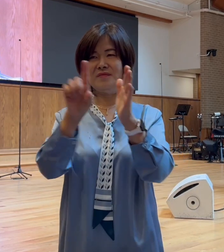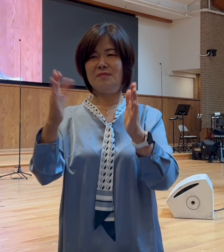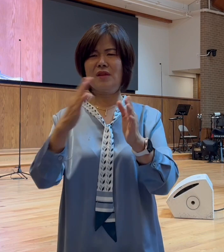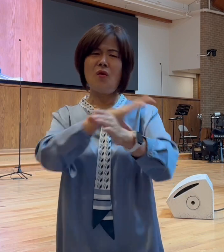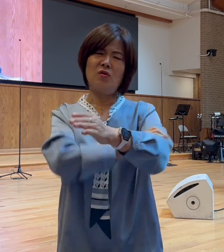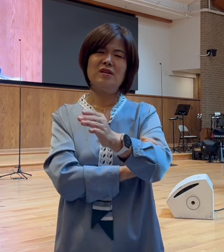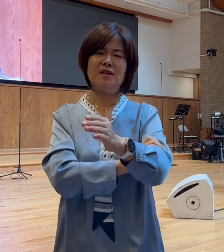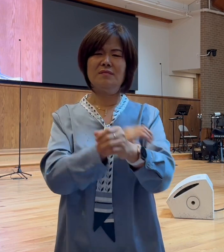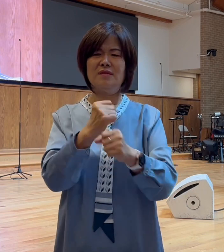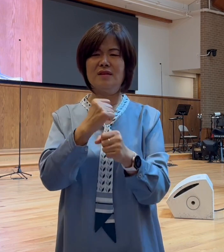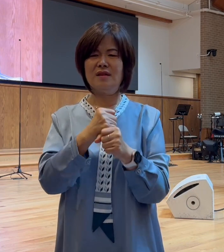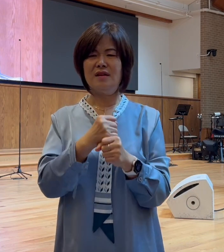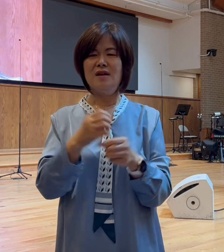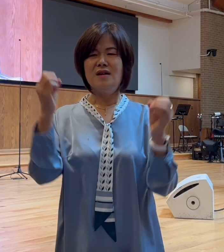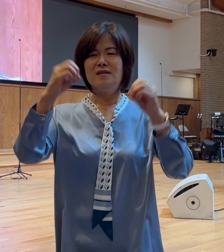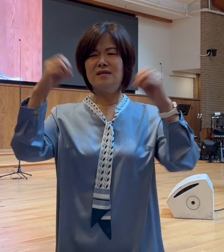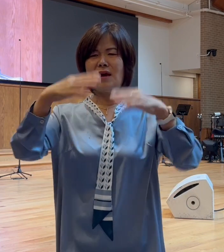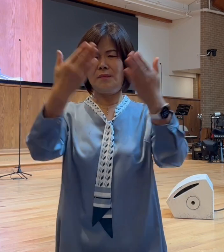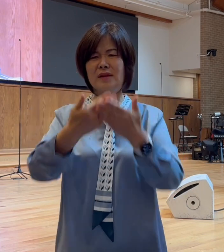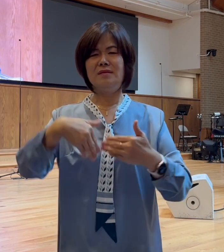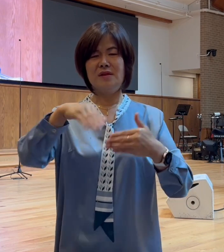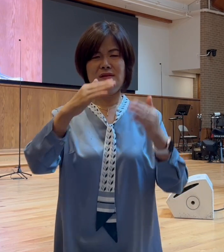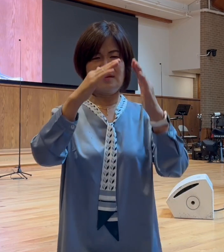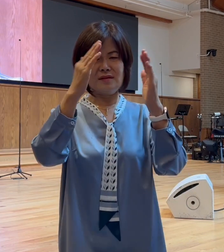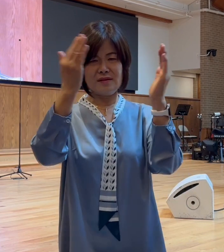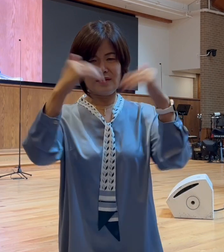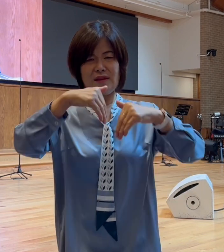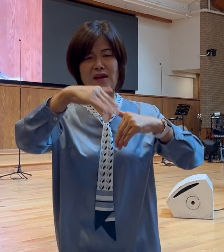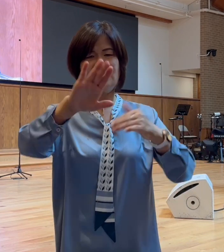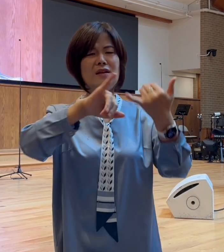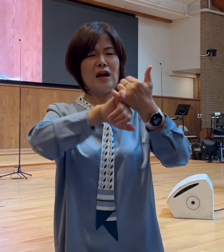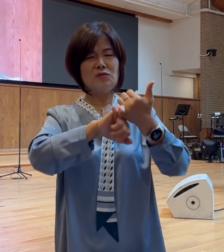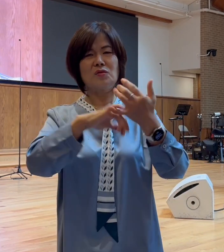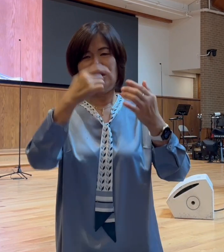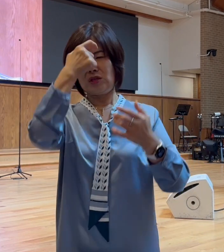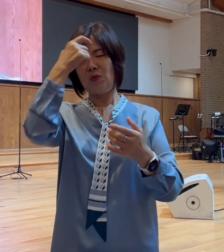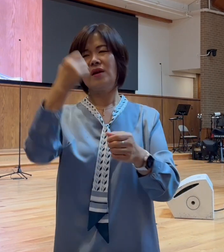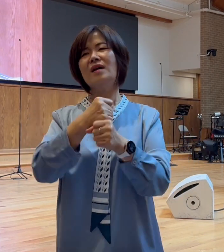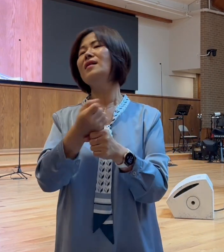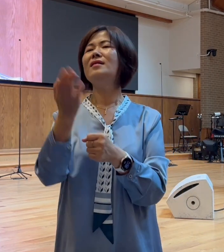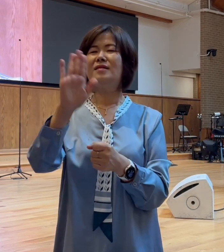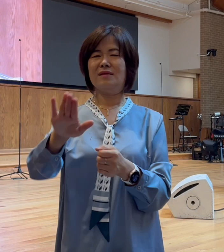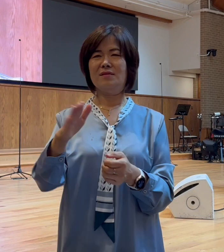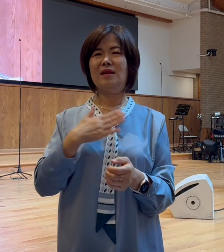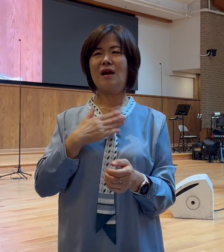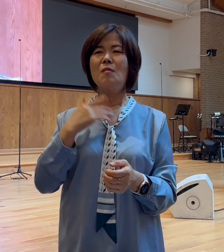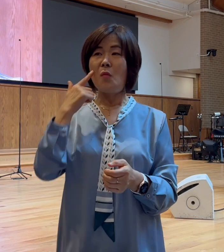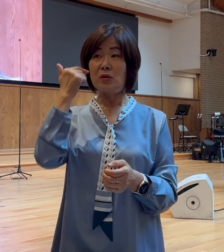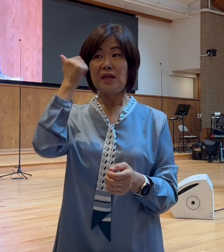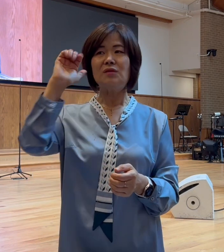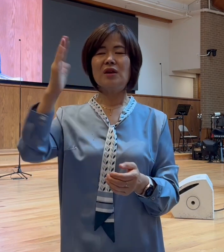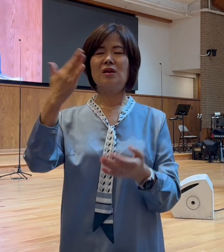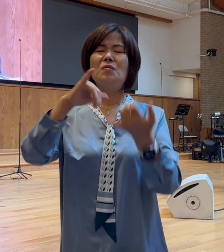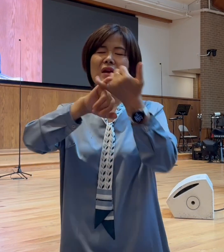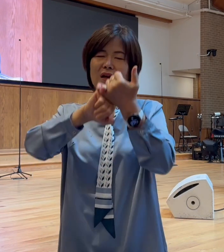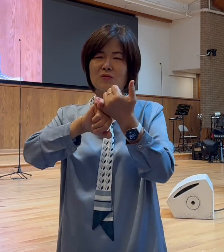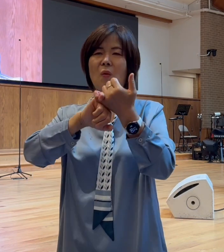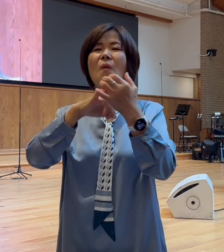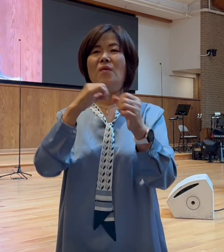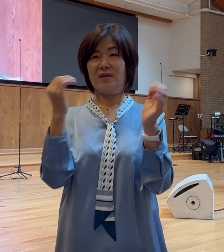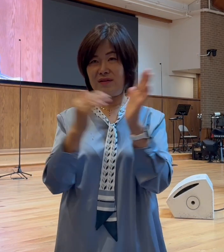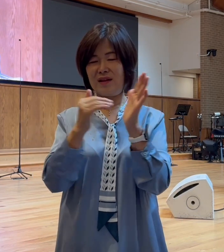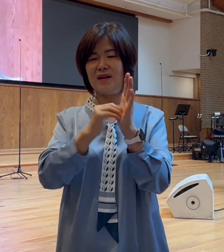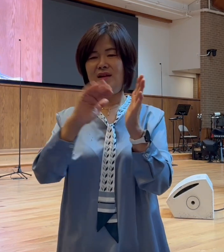권사님들은 직방으로 응답받으려면 산기도 해라, 서원기도 해라, 이런 거잖아요. 뭐 어쨌든 그래서 이제 서원기도를